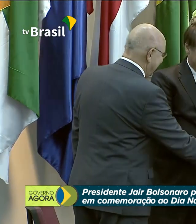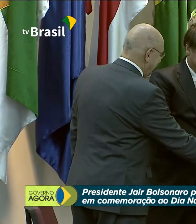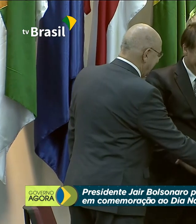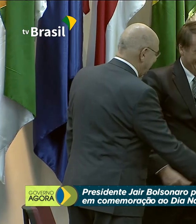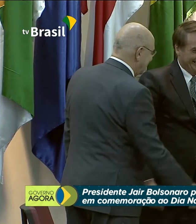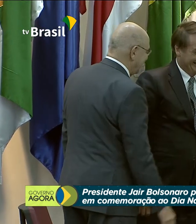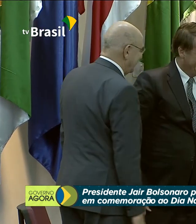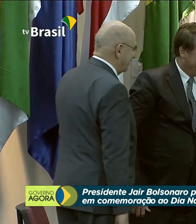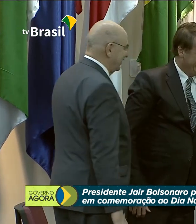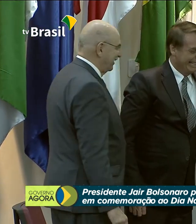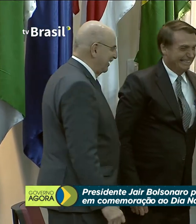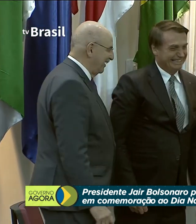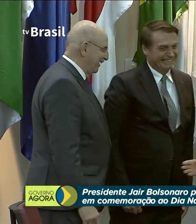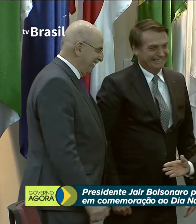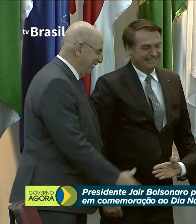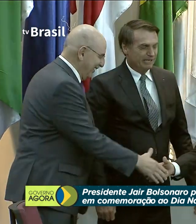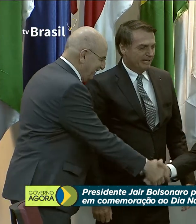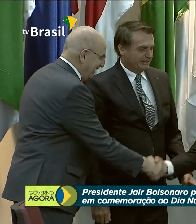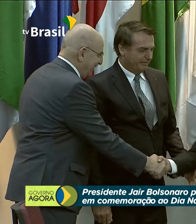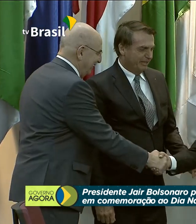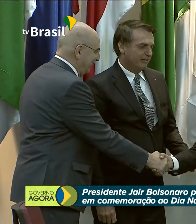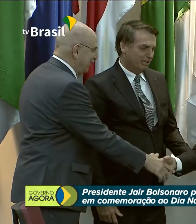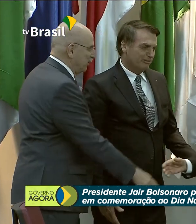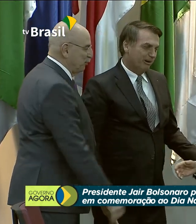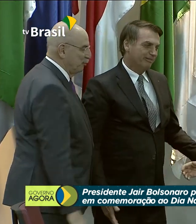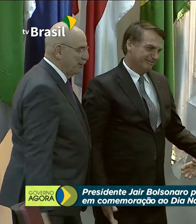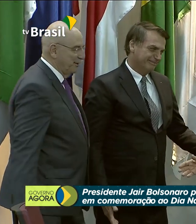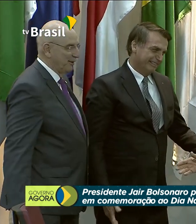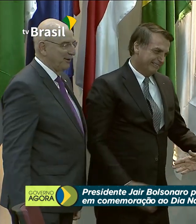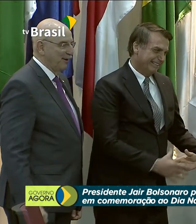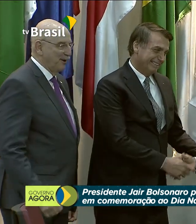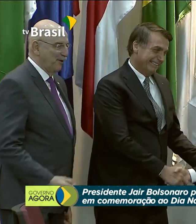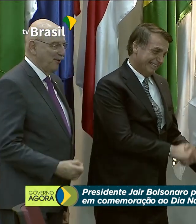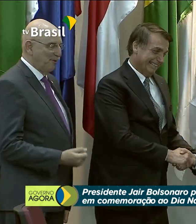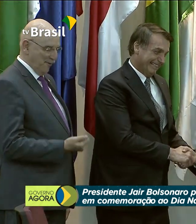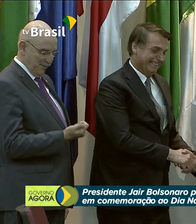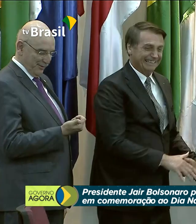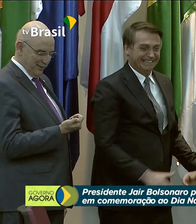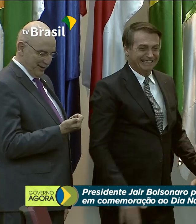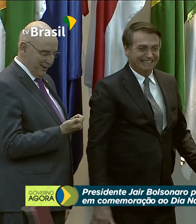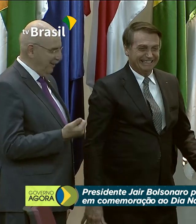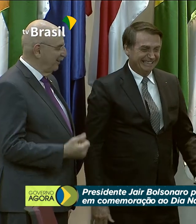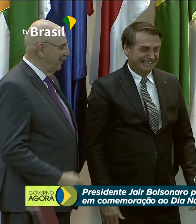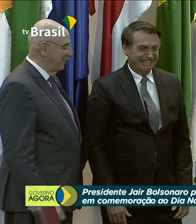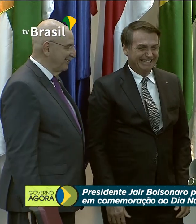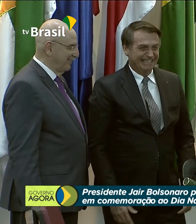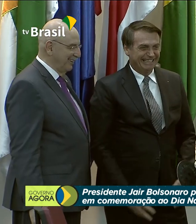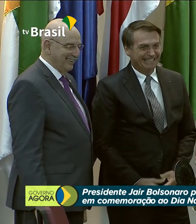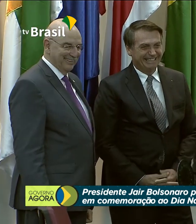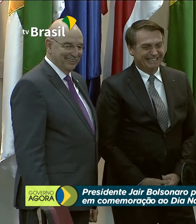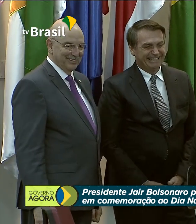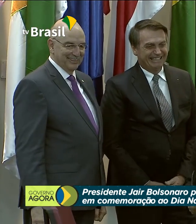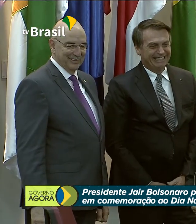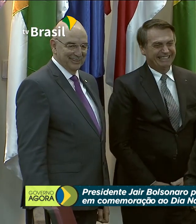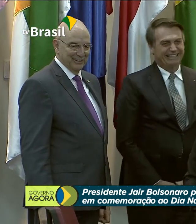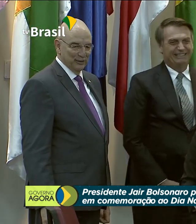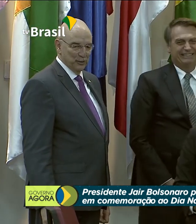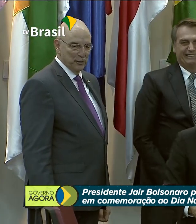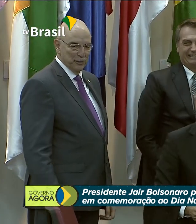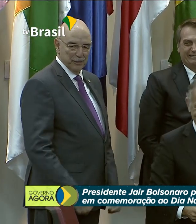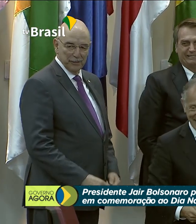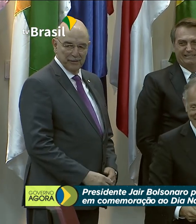9 gols marcados. Em 66, 70 e 74, é ao lado de Ademir de Menezes e Vavá